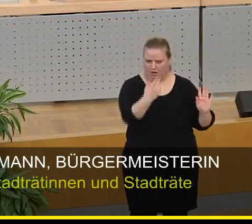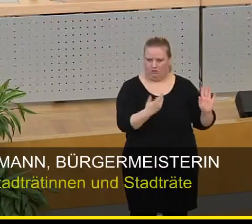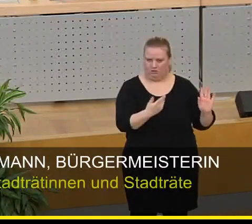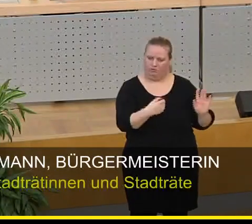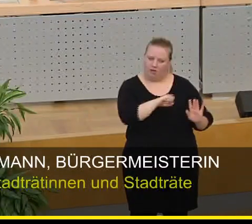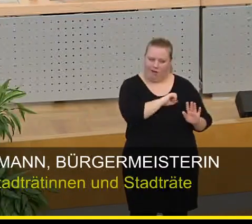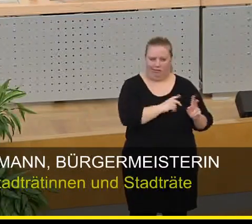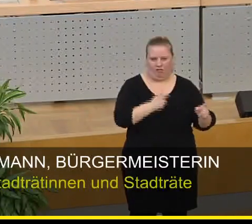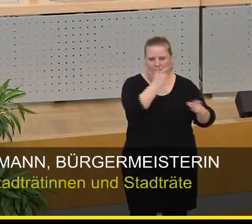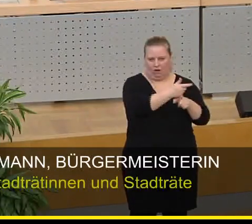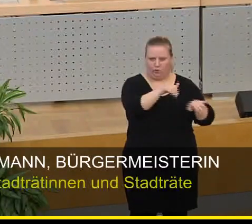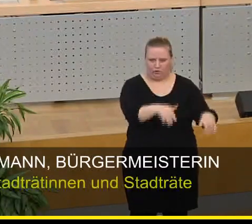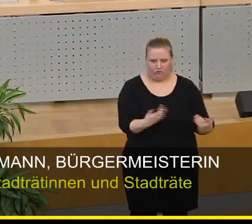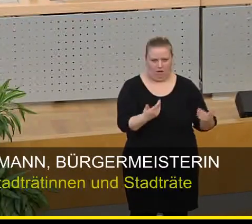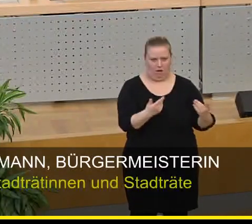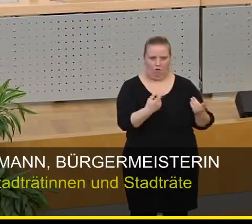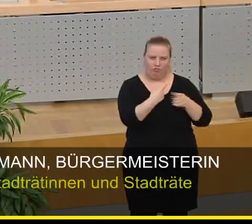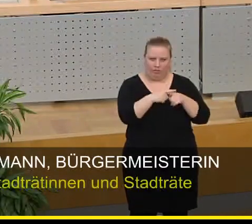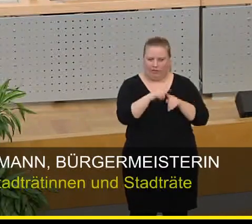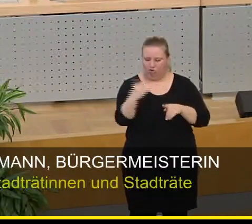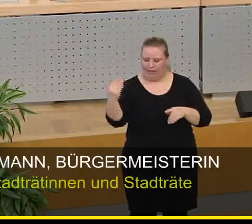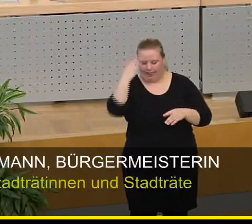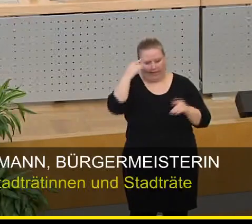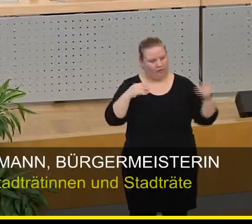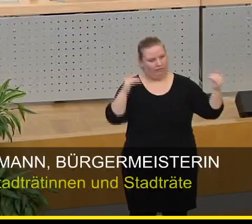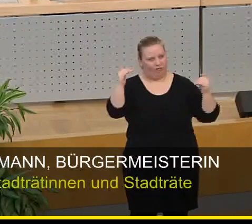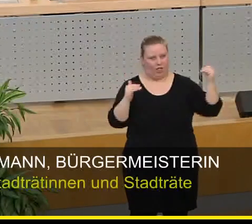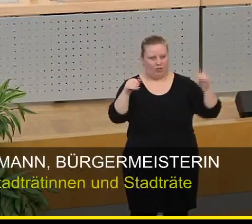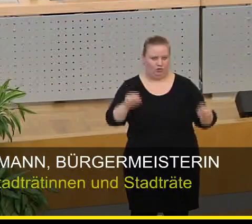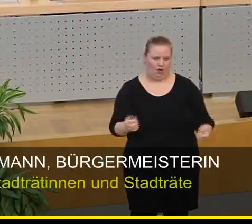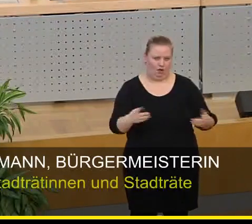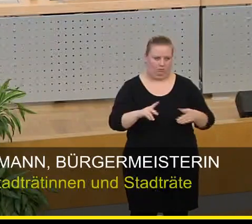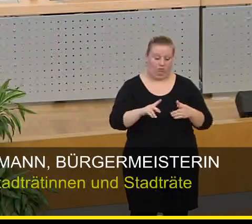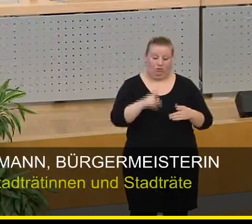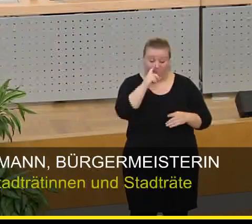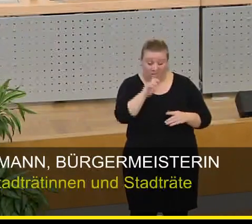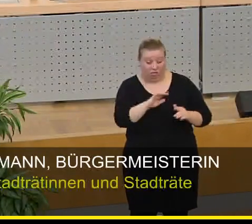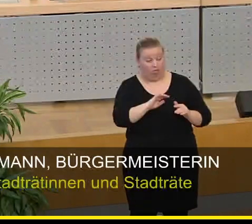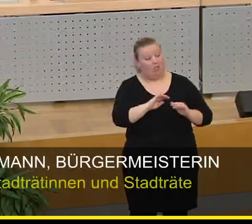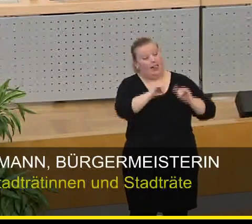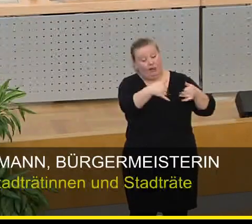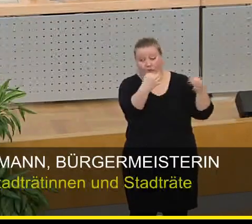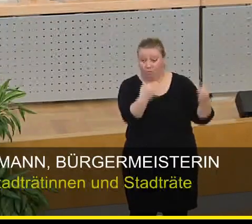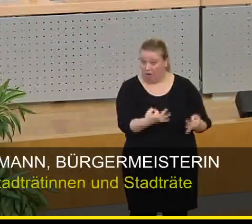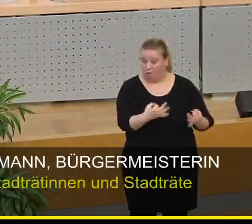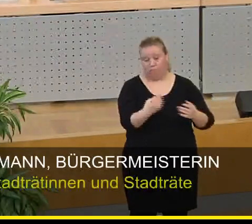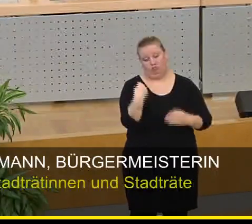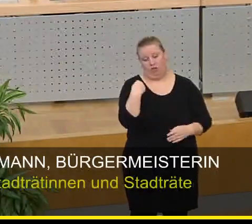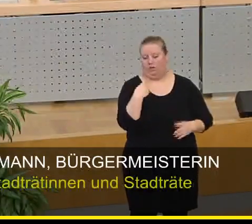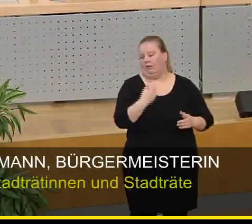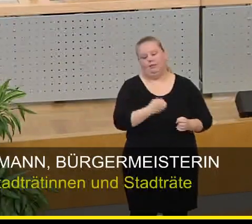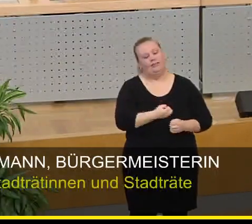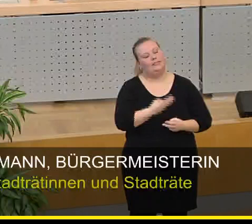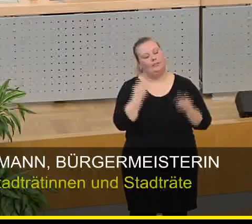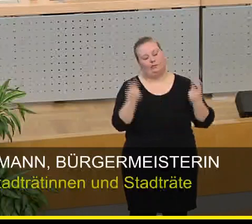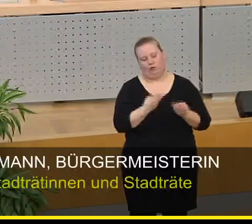in Eigenverantwortung auf Basis des Mietspiegels selber tun. Und jene, die Hilfe benötigen und diese auch anzeigen, die bekommen